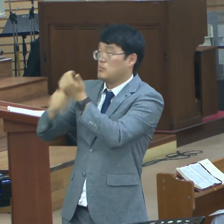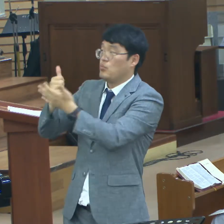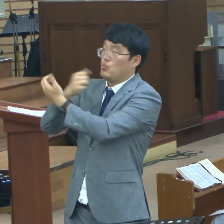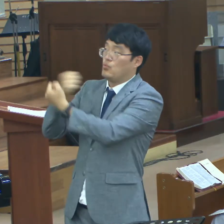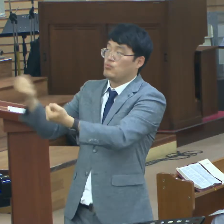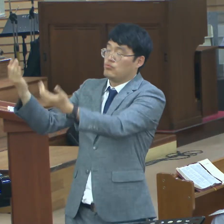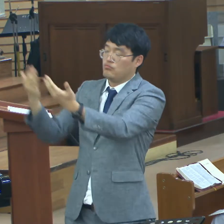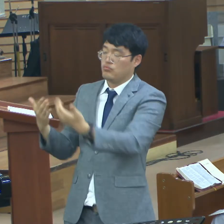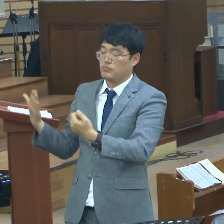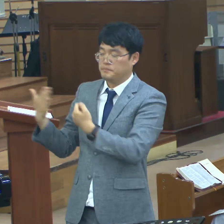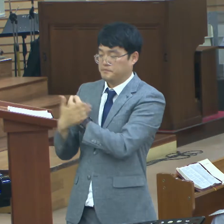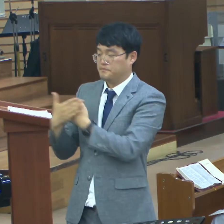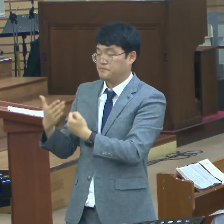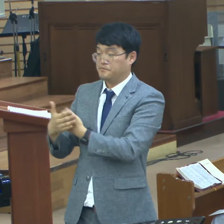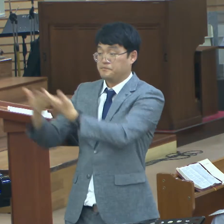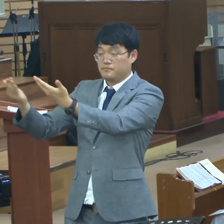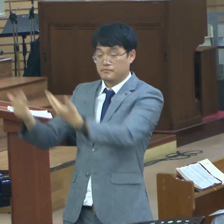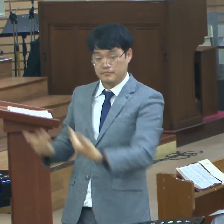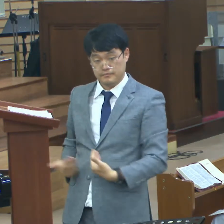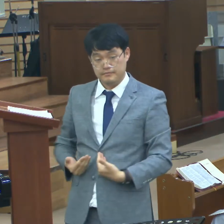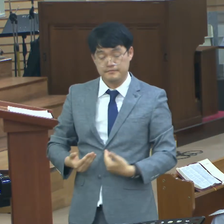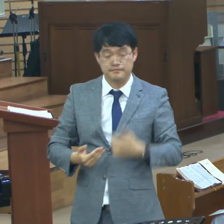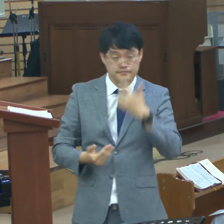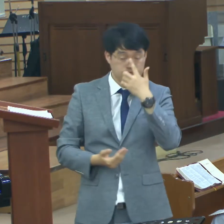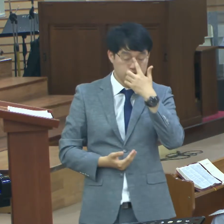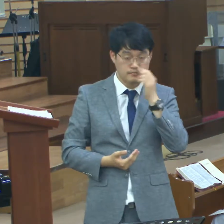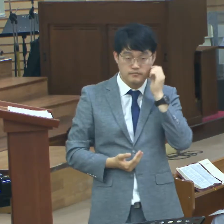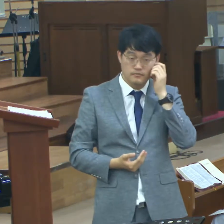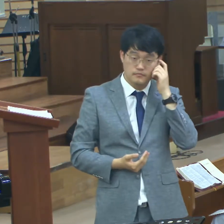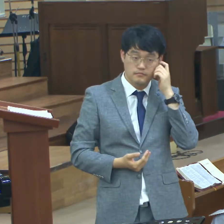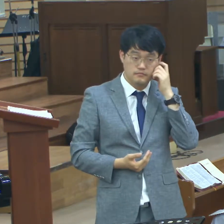주시잖아요. 온유해서 맨날 이삭처럼